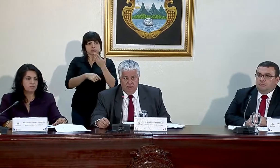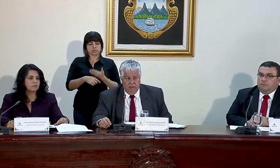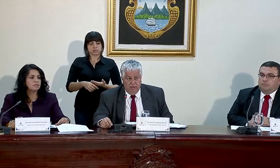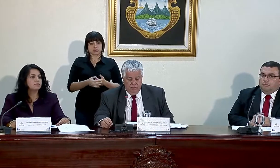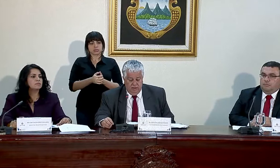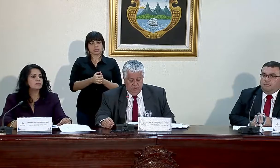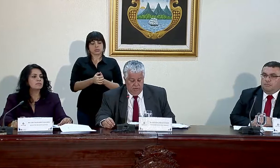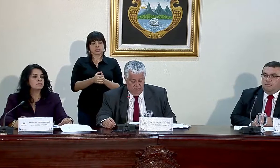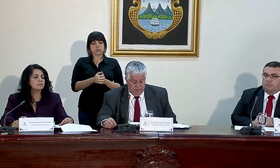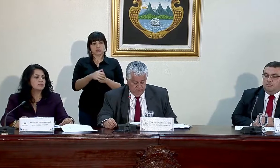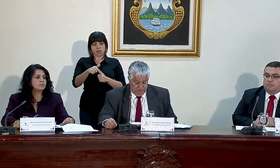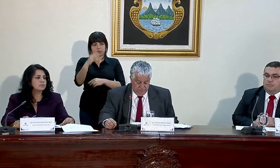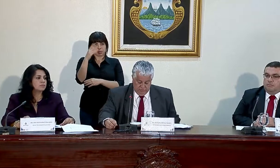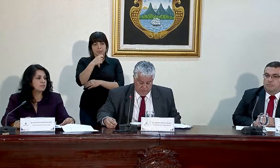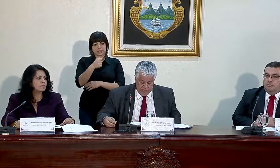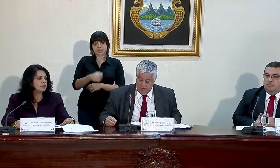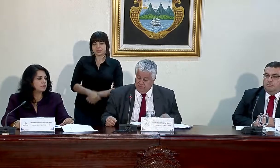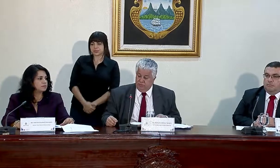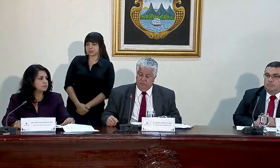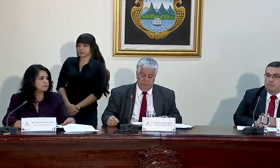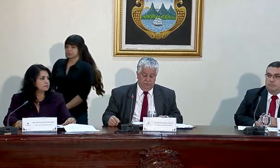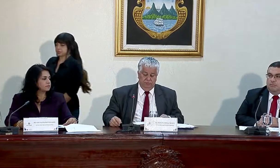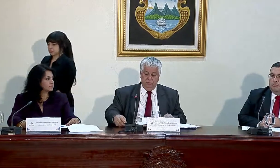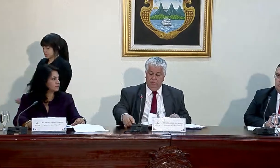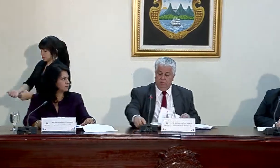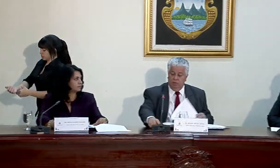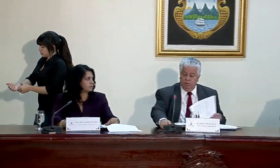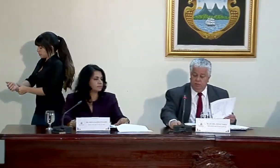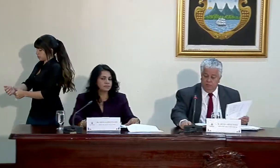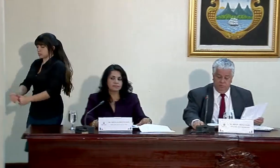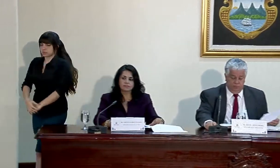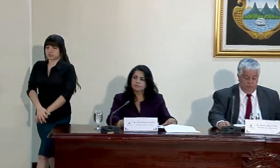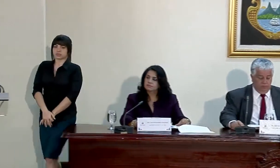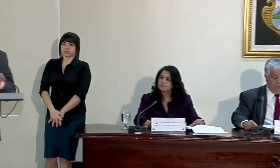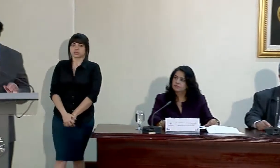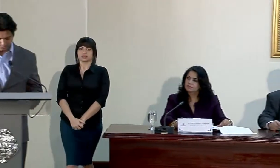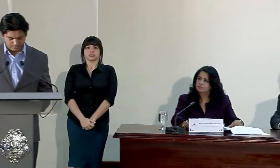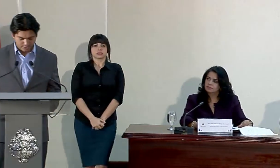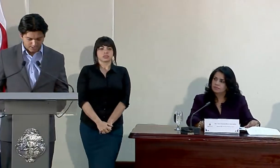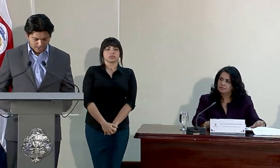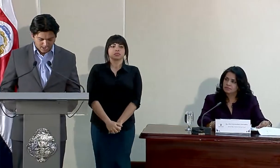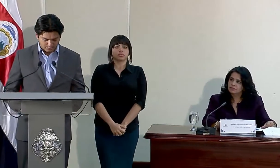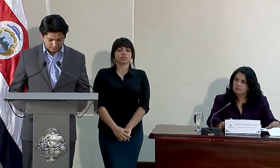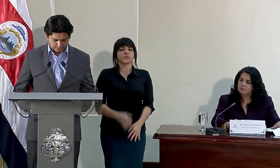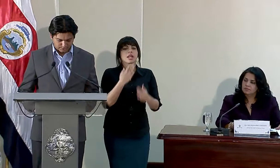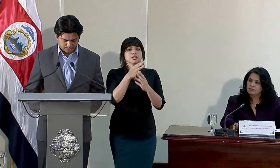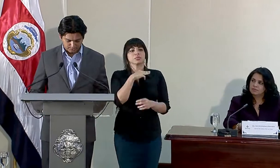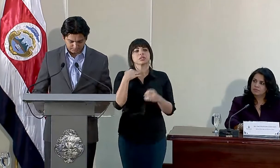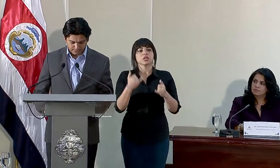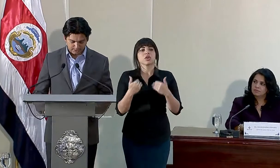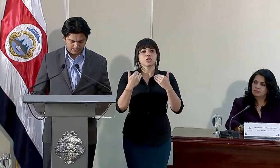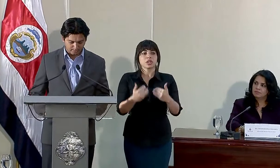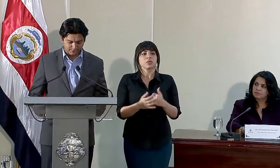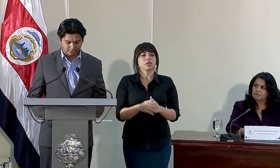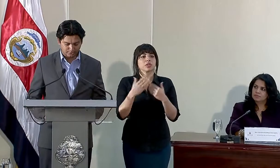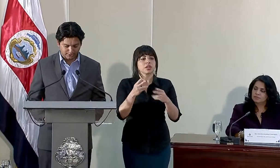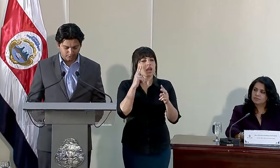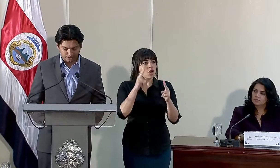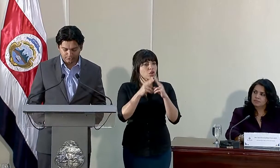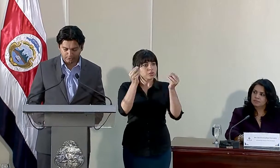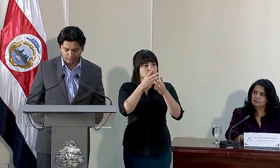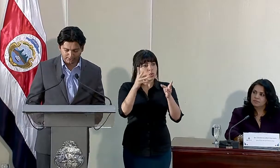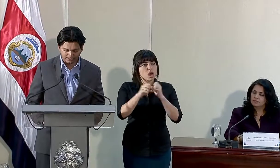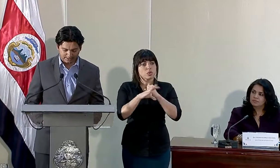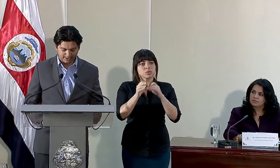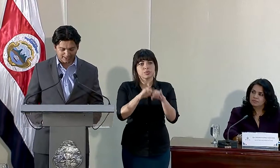esta rueda de prensa. Gracias. Gracias, señor ministro. A continuación, daremos a conocer